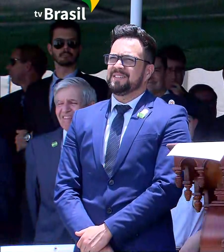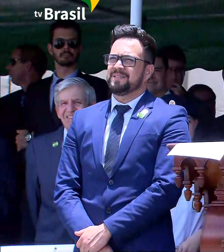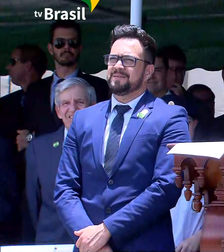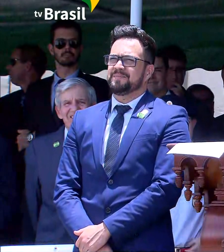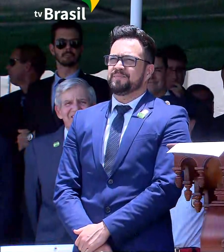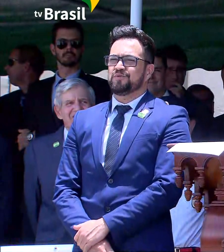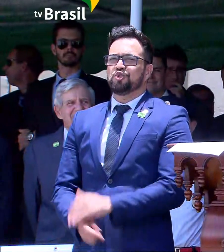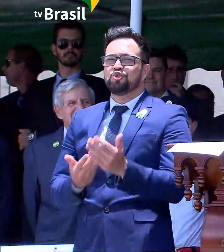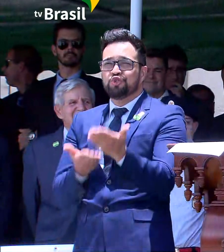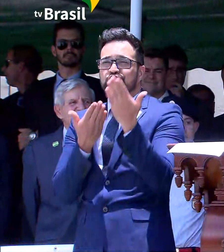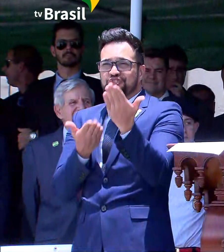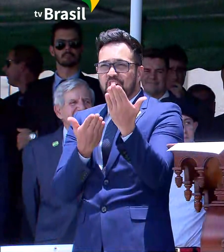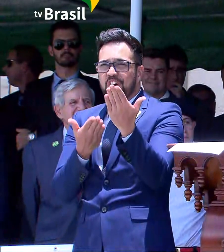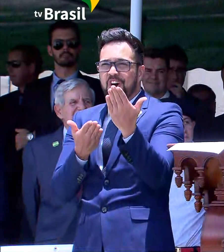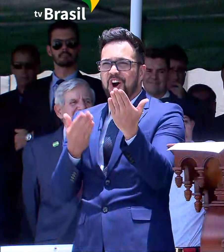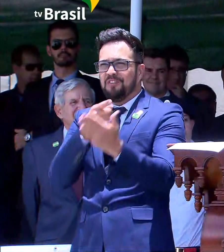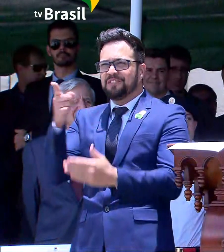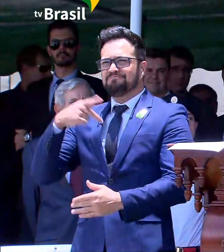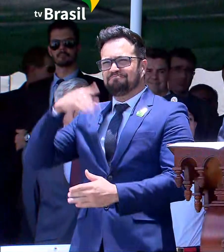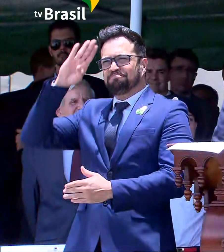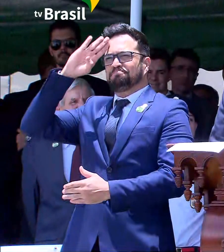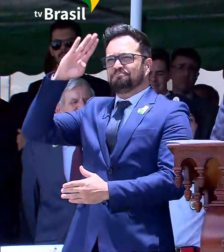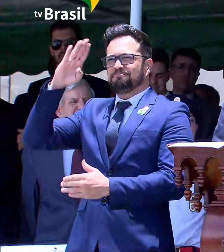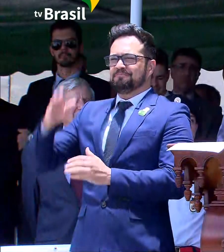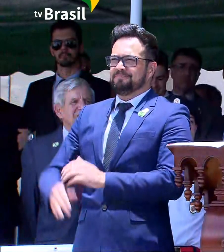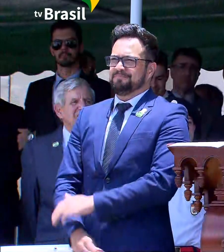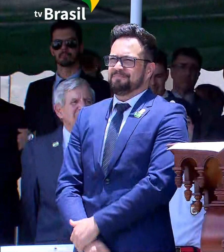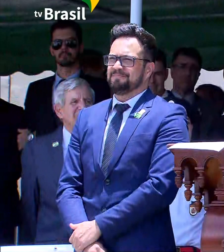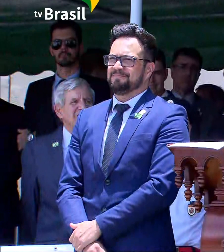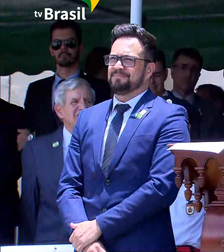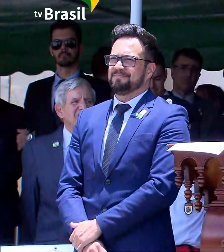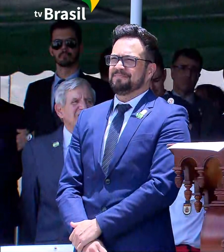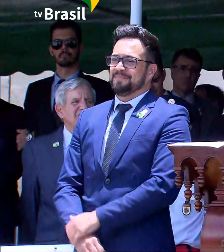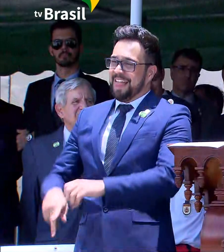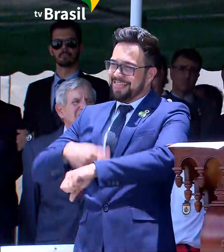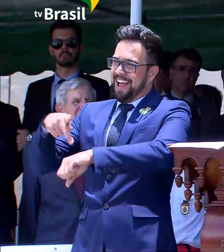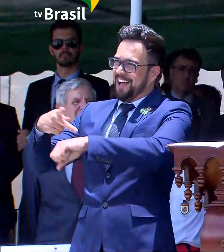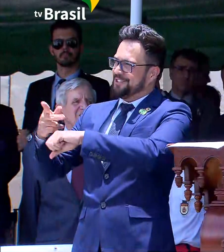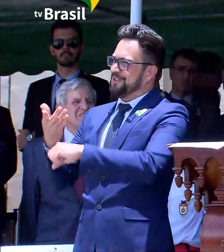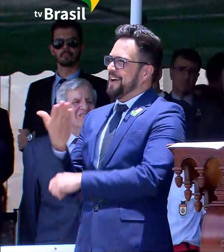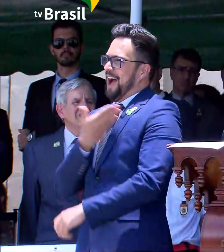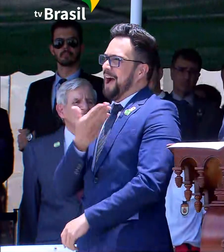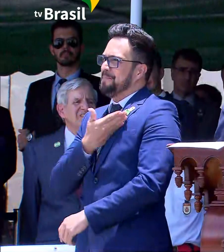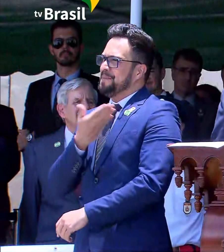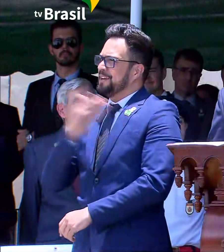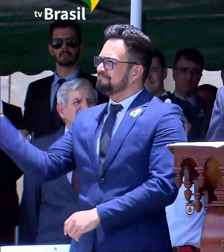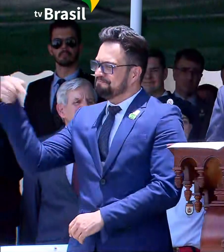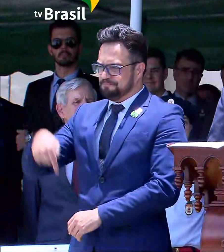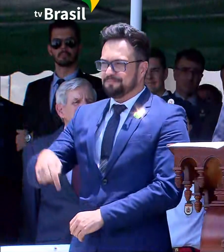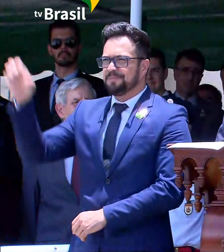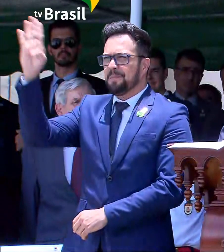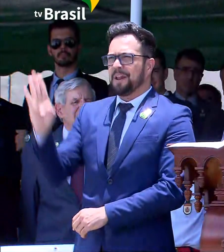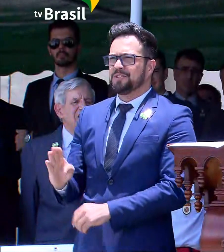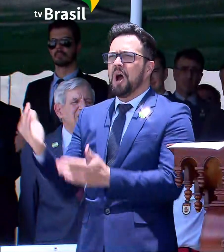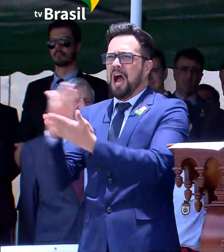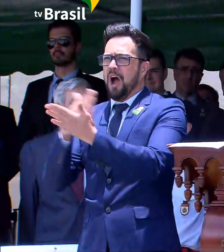Jovens aspirantes de Nações Amigas, hoje se formando da